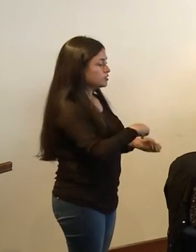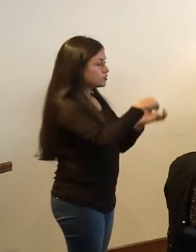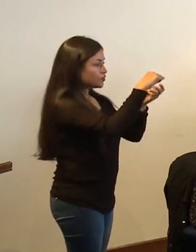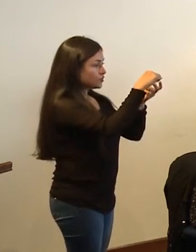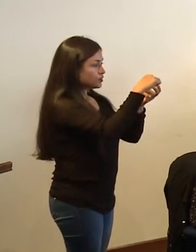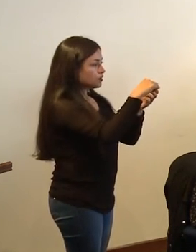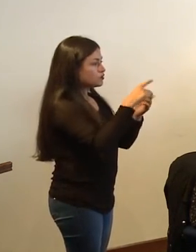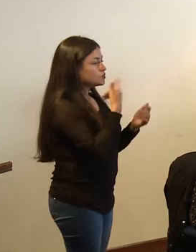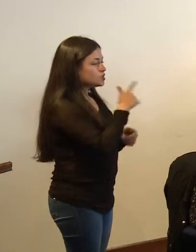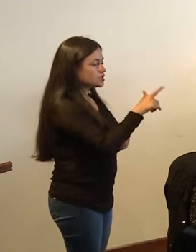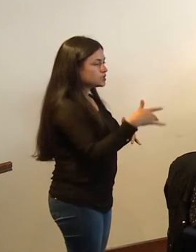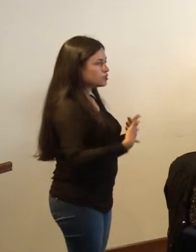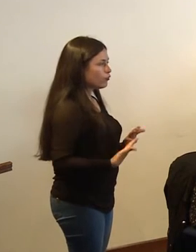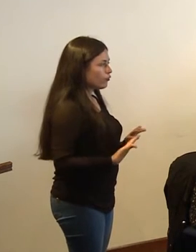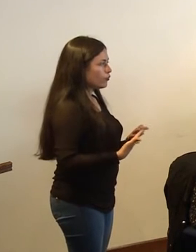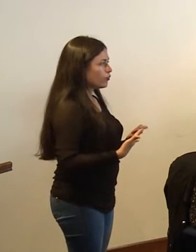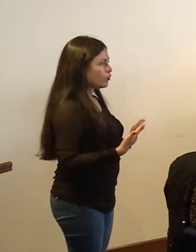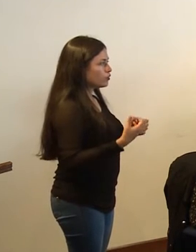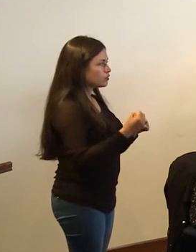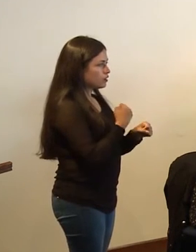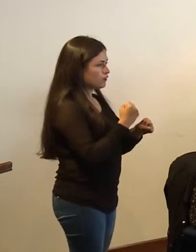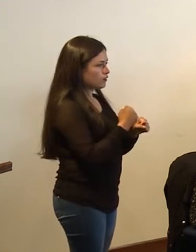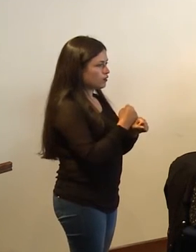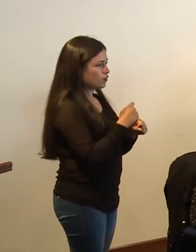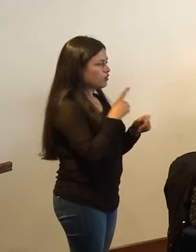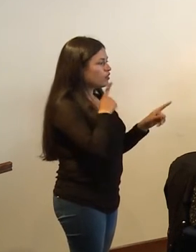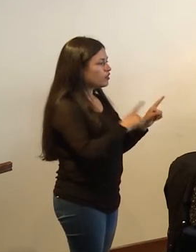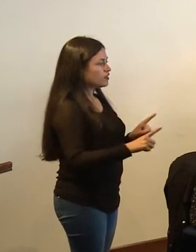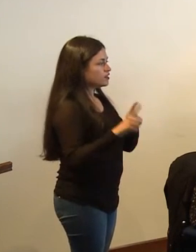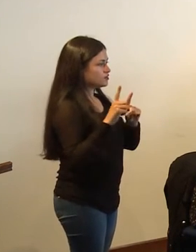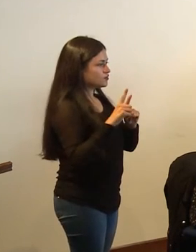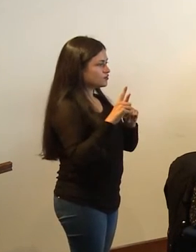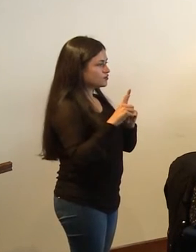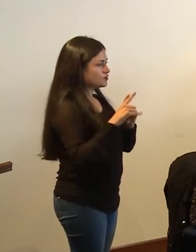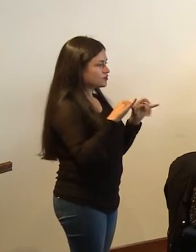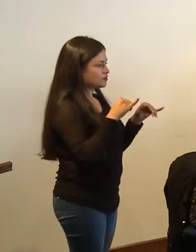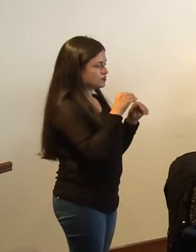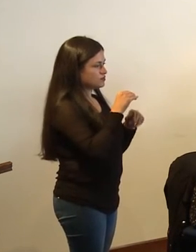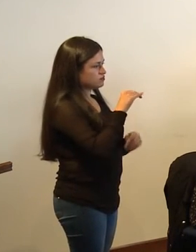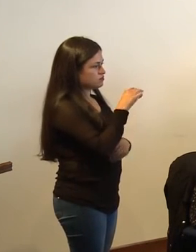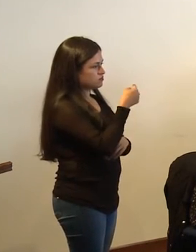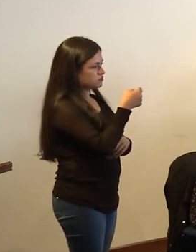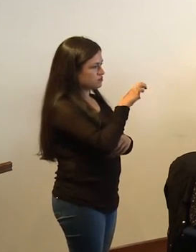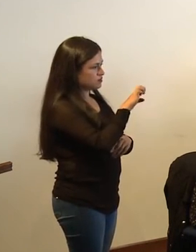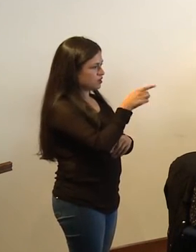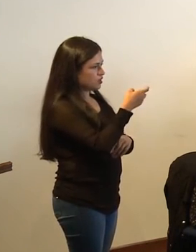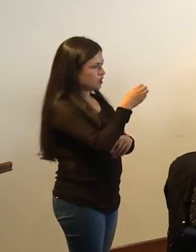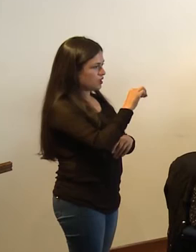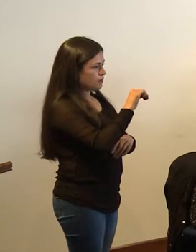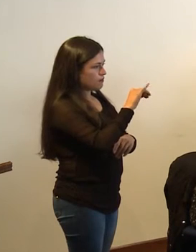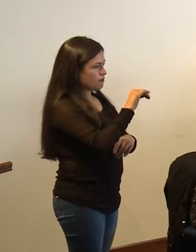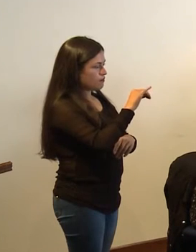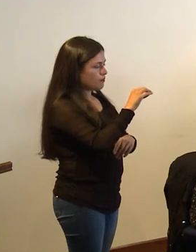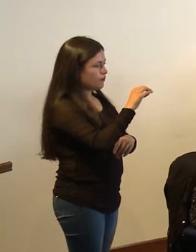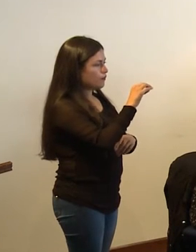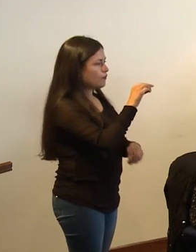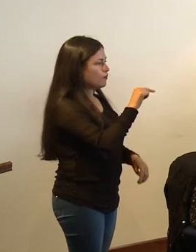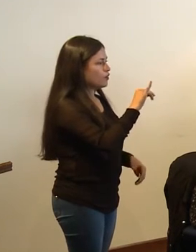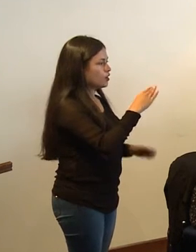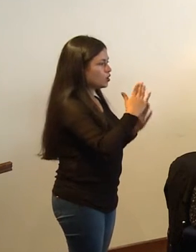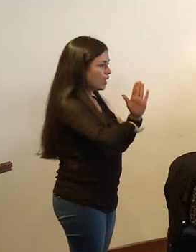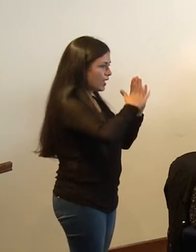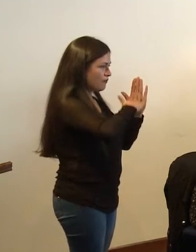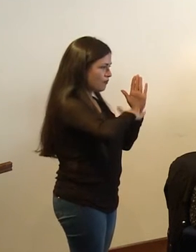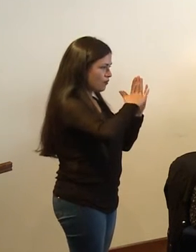sería como ponemos en sospecha los discursos que se van volviendo hegemónicos tanto sobre la paz como del